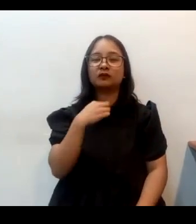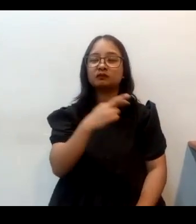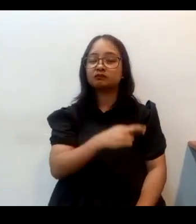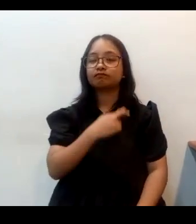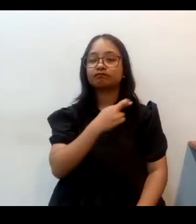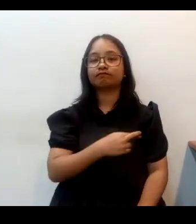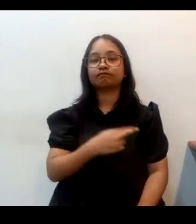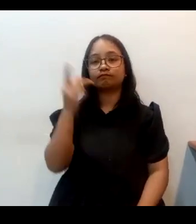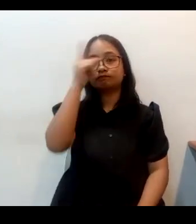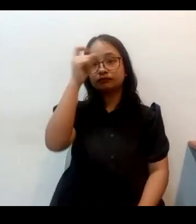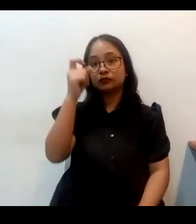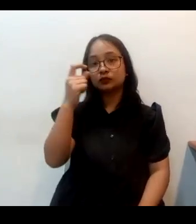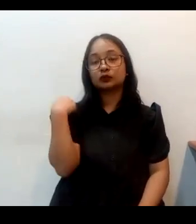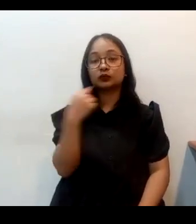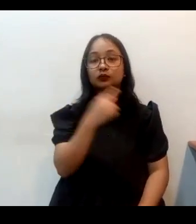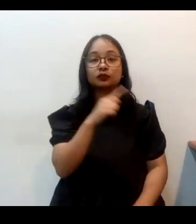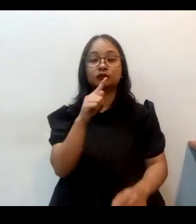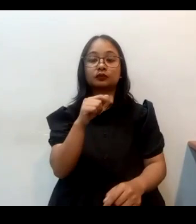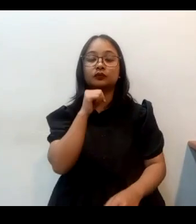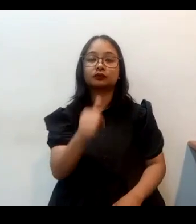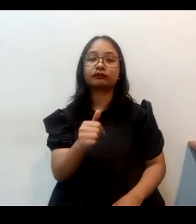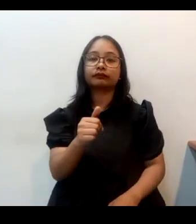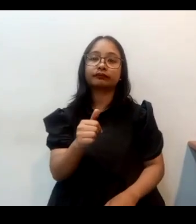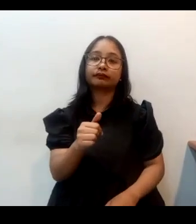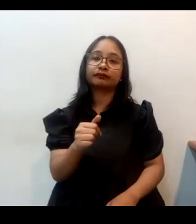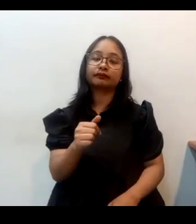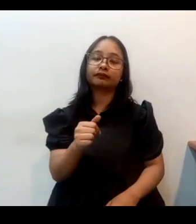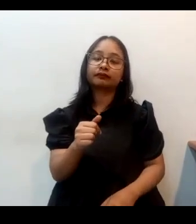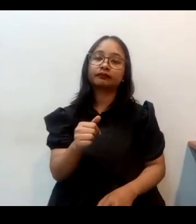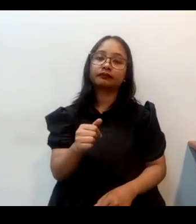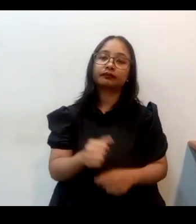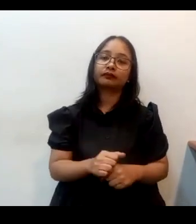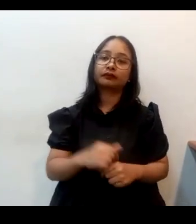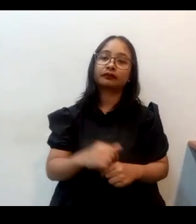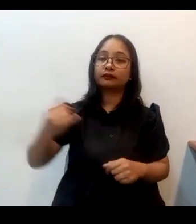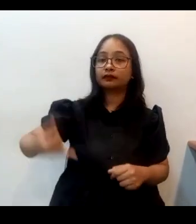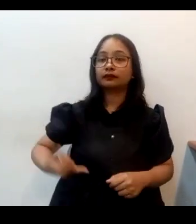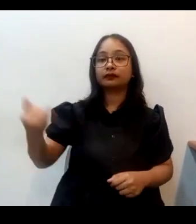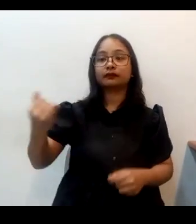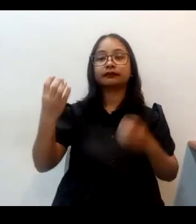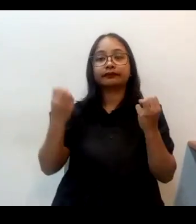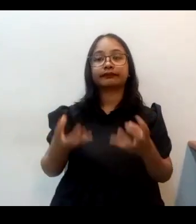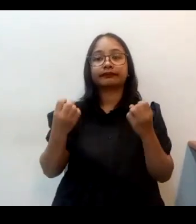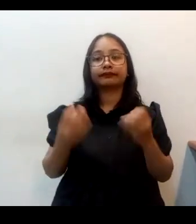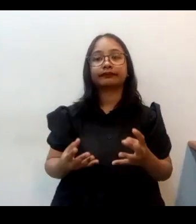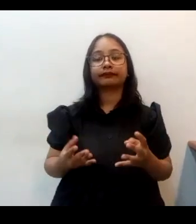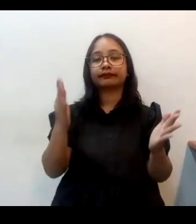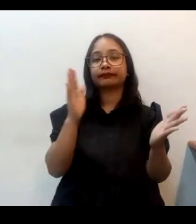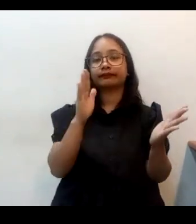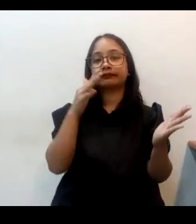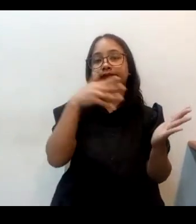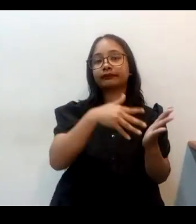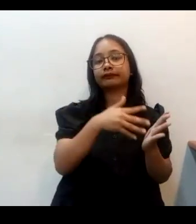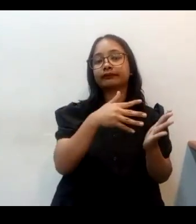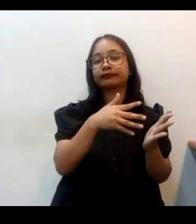ako na hindi po namin naimbitahan yung mga estudyante. So there is a college and high school, so many students